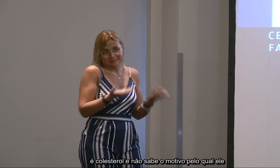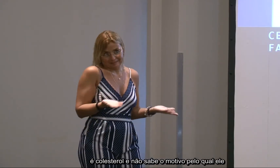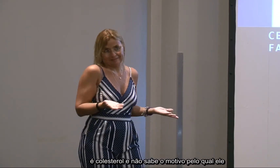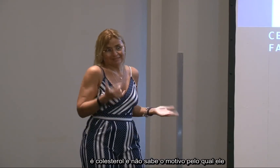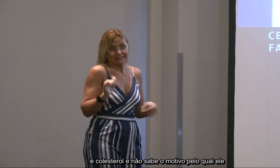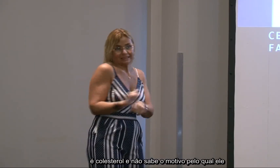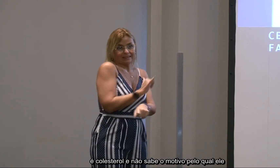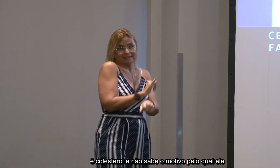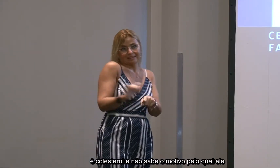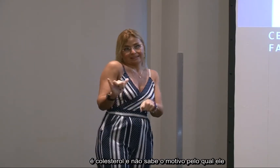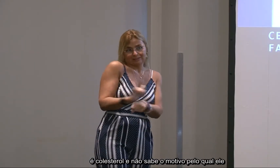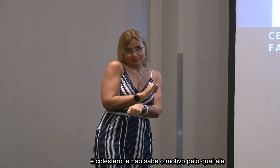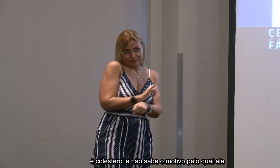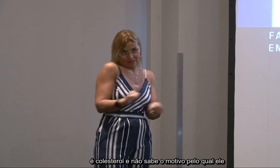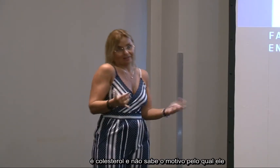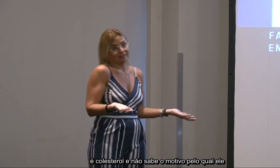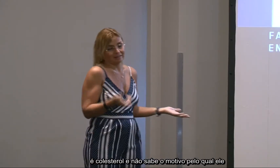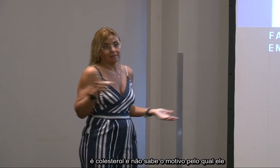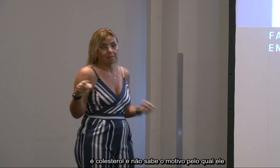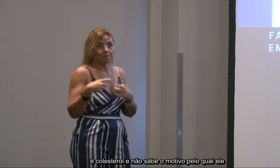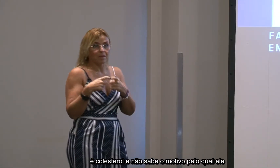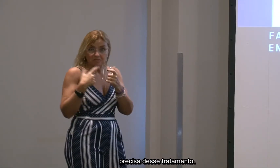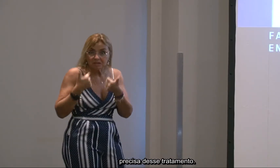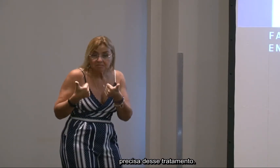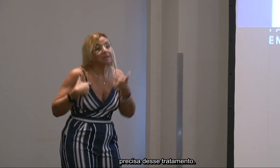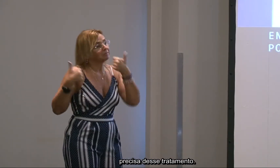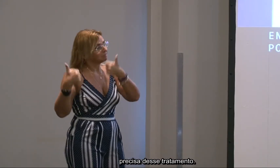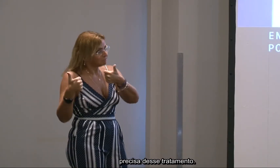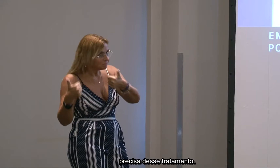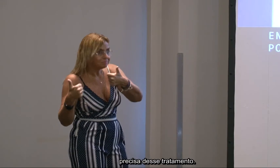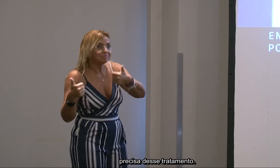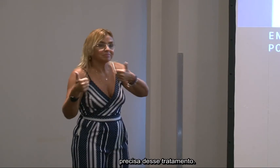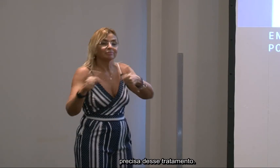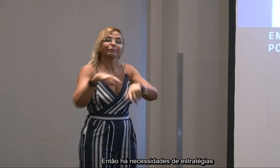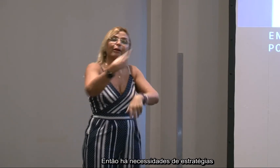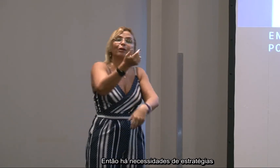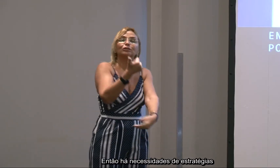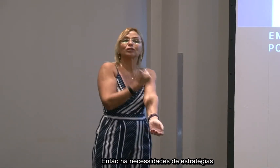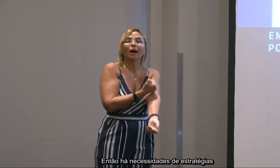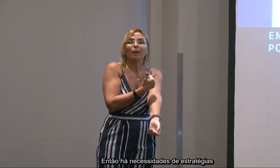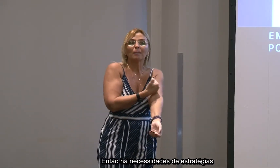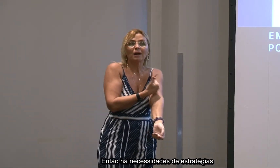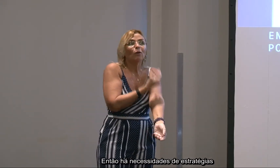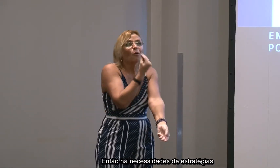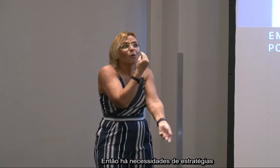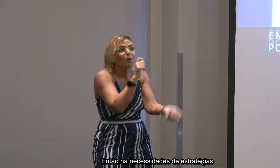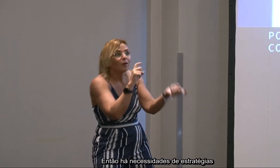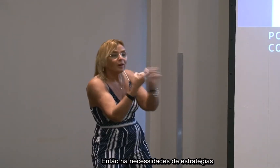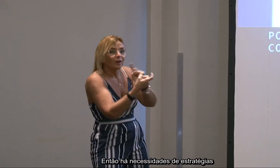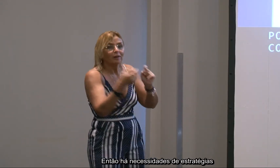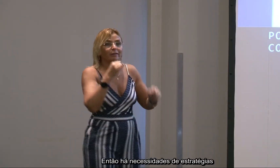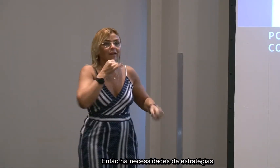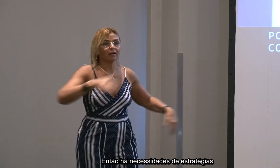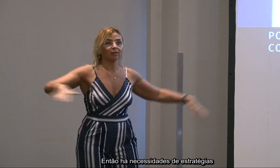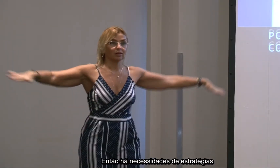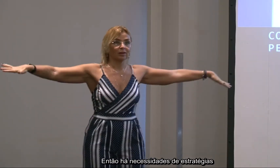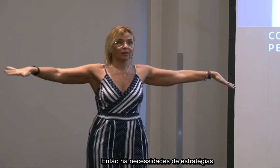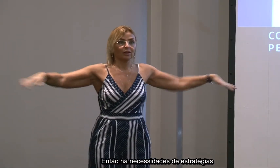sabe o motivo pelo qual ele precisa desse tratamento. Então a necessidade de estratégias